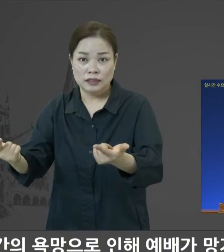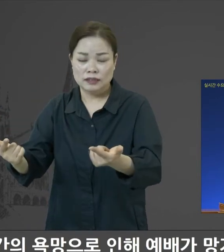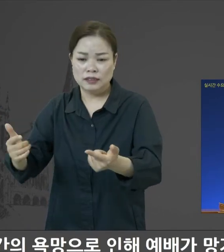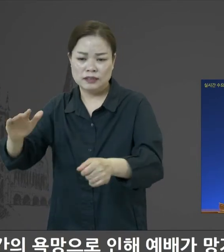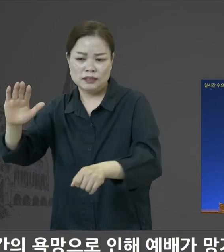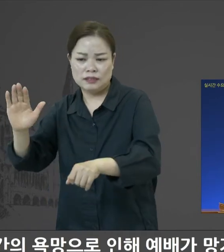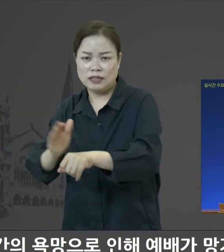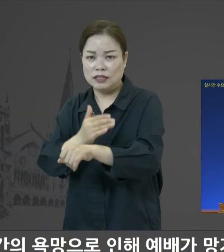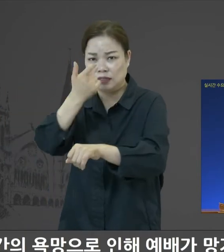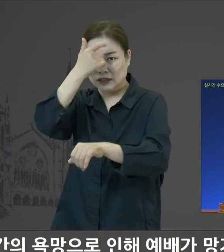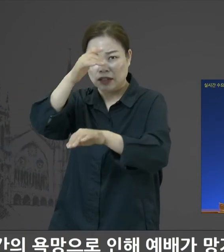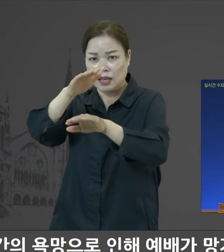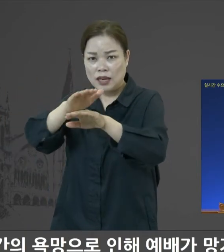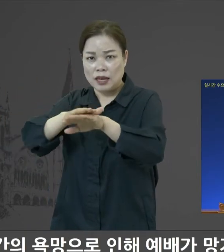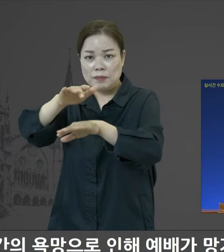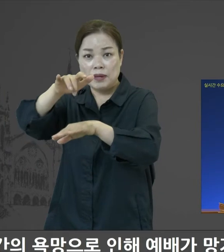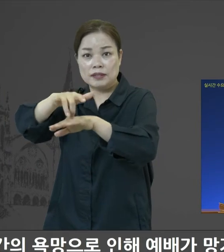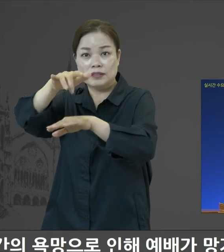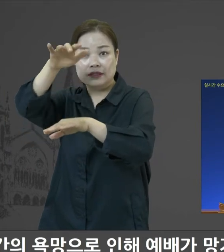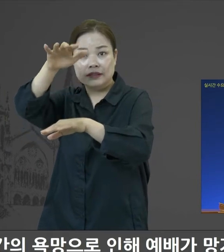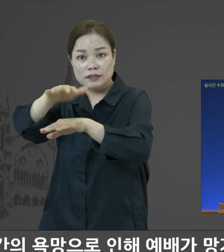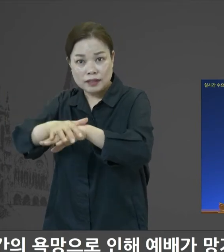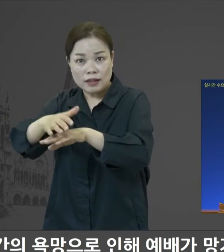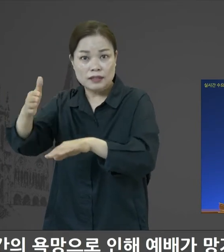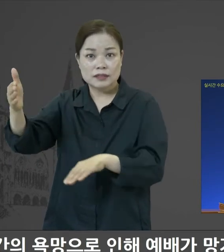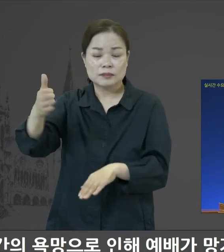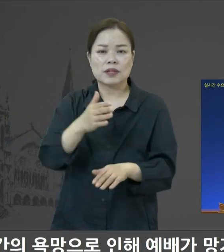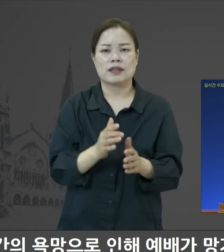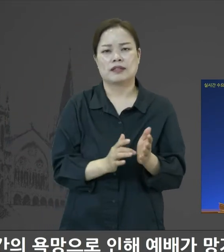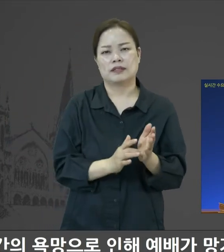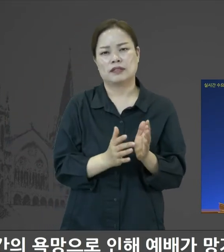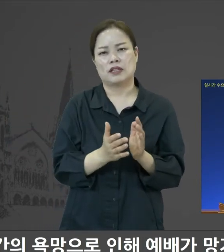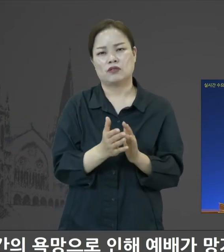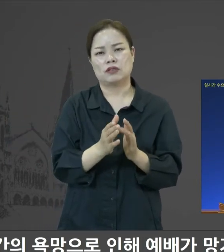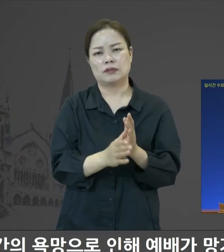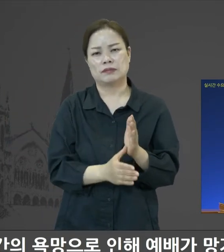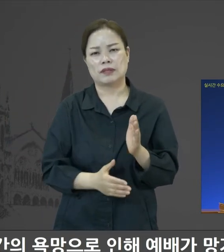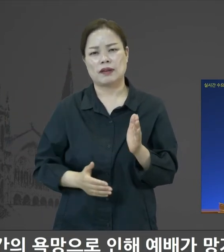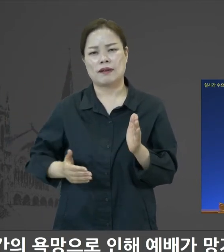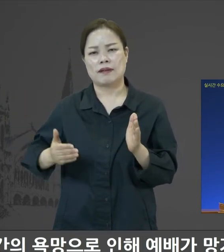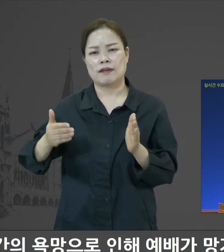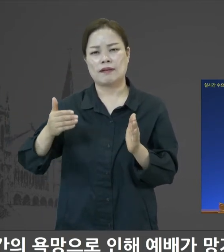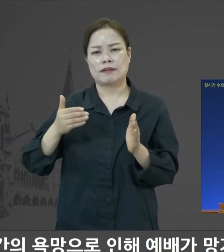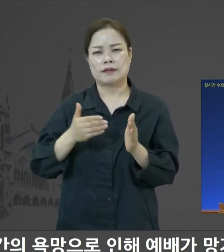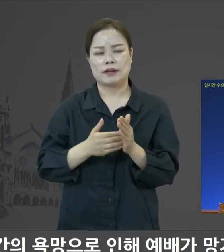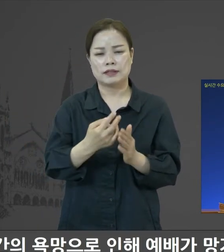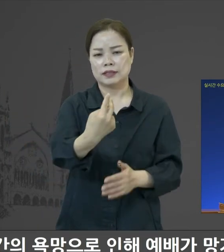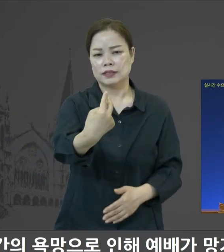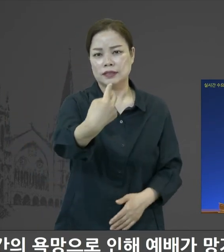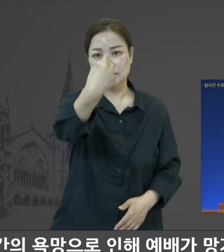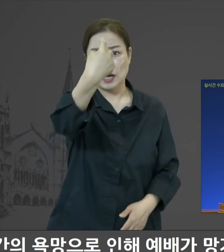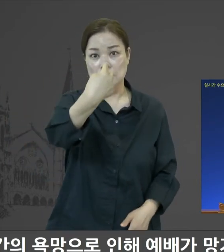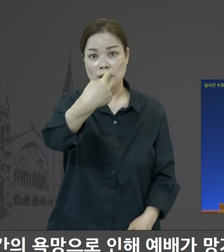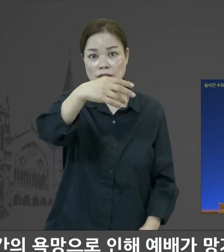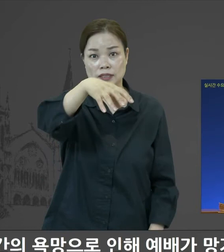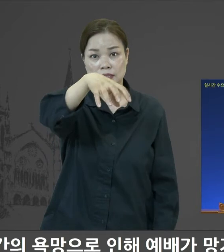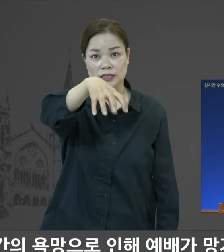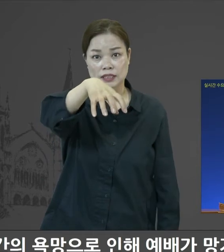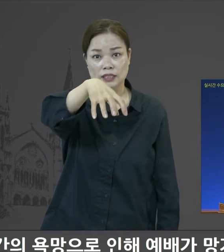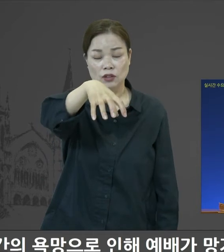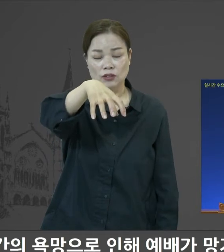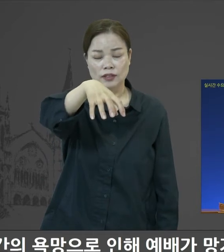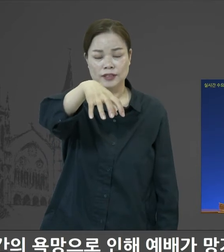잘못된 예배의 습관이 그때로부터 예수님 때까지 지금 이 사마리아 지역에